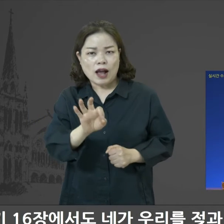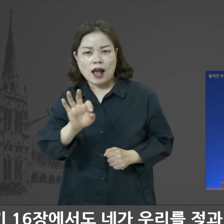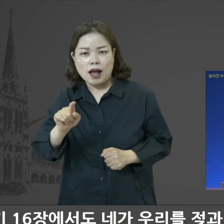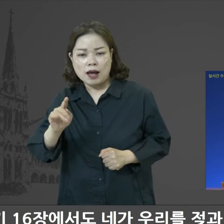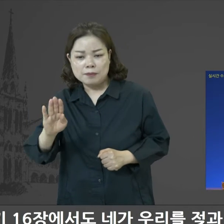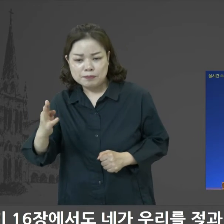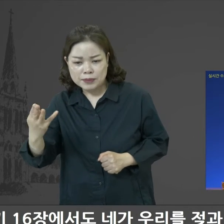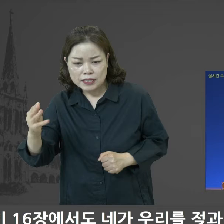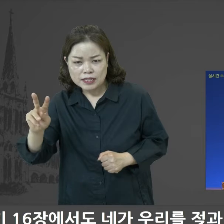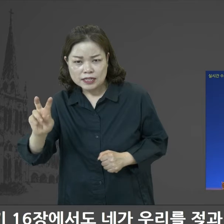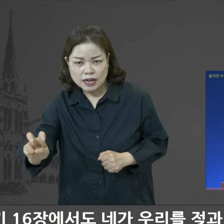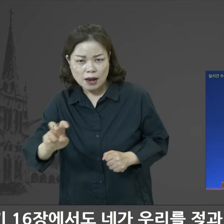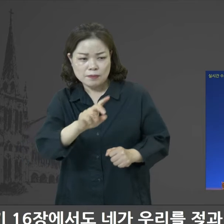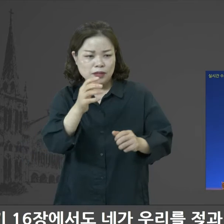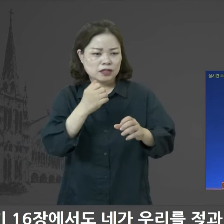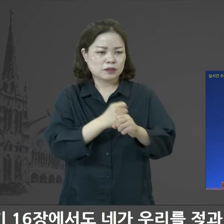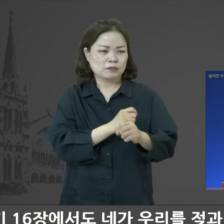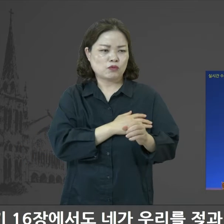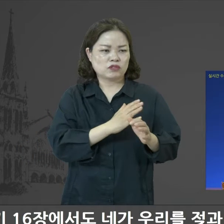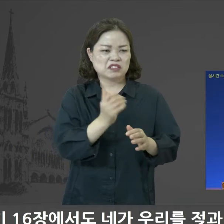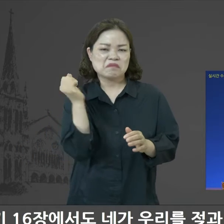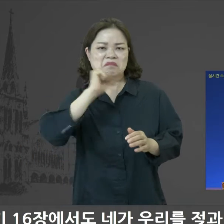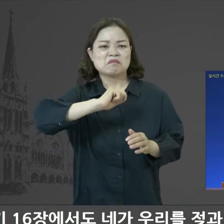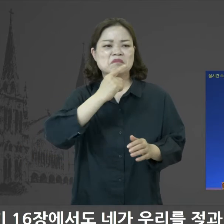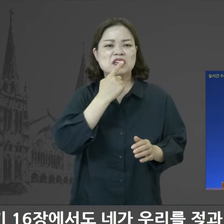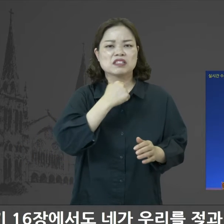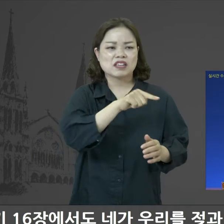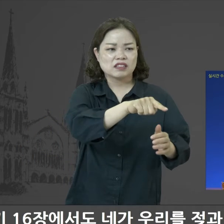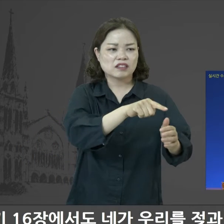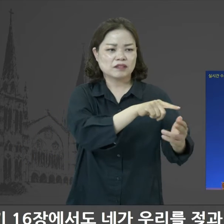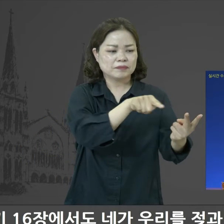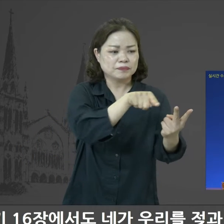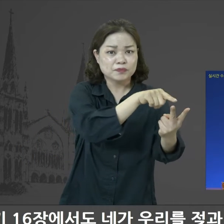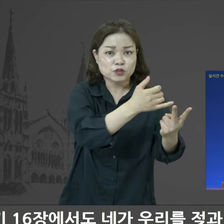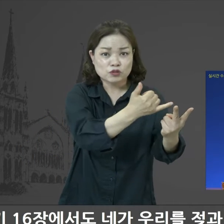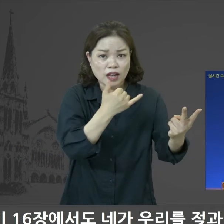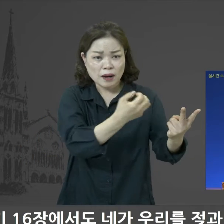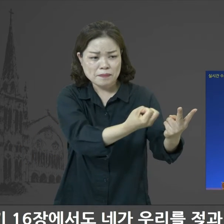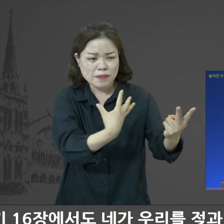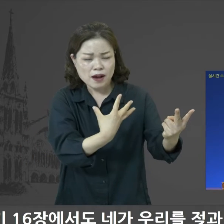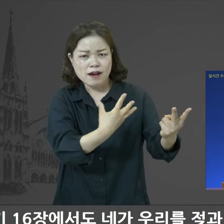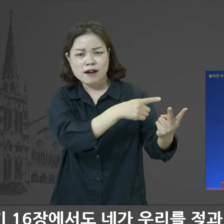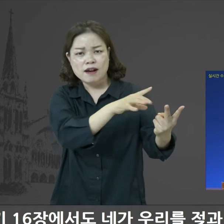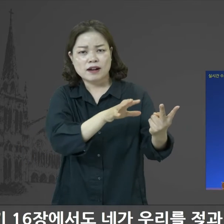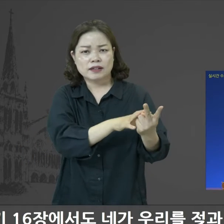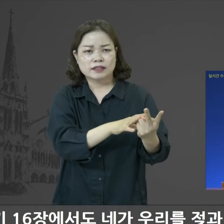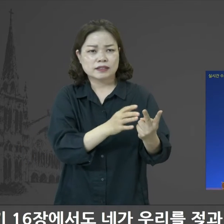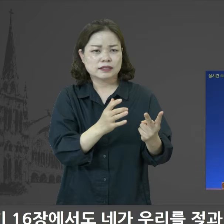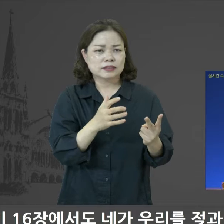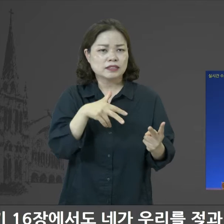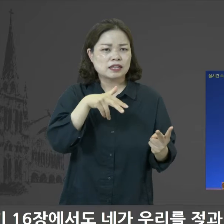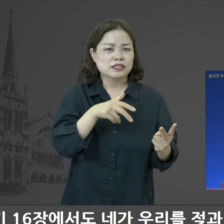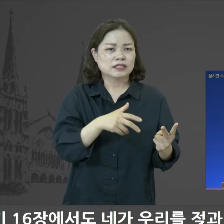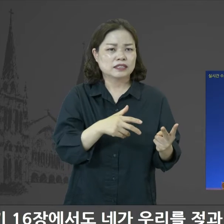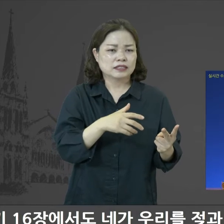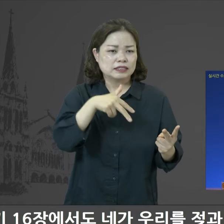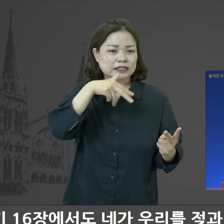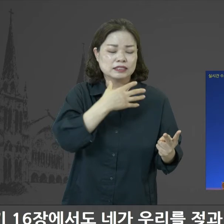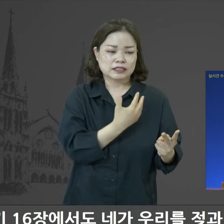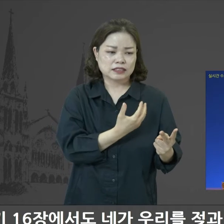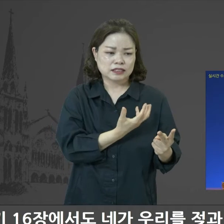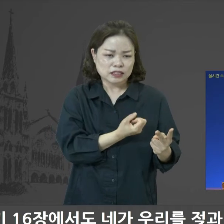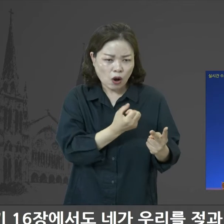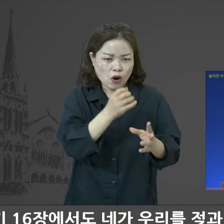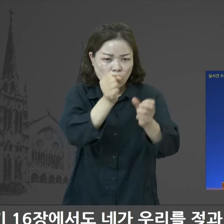모세에게 반역하면서 했던 말입니다. 그런데 다단과 아비람은 젖과 꿀이 흐르는 땅이라는 표현을 가나안